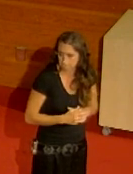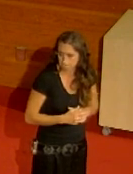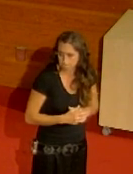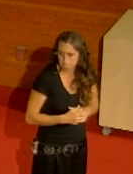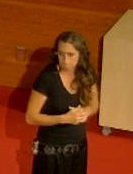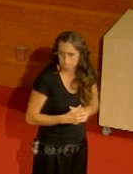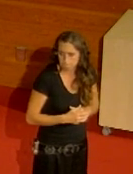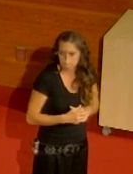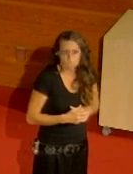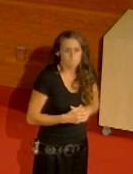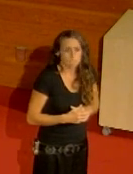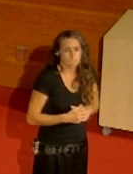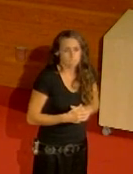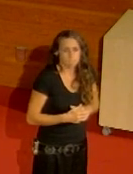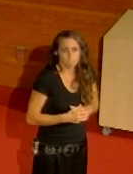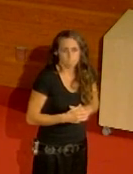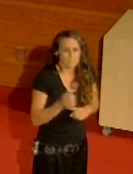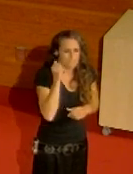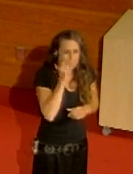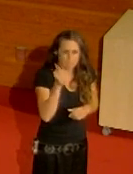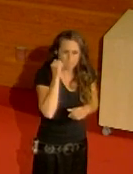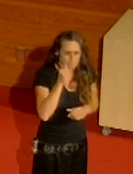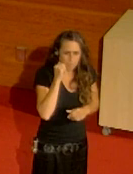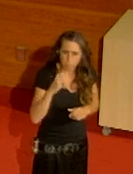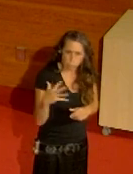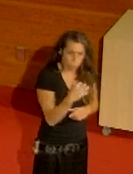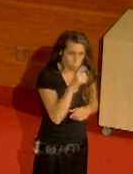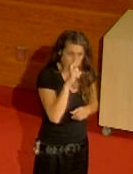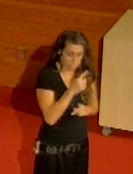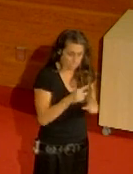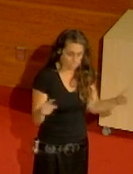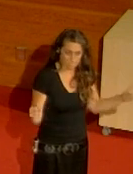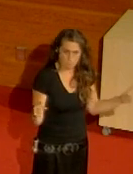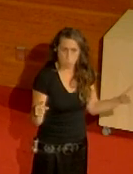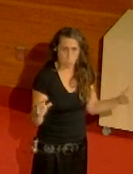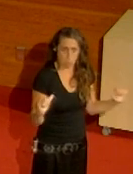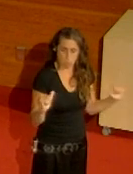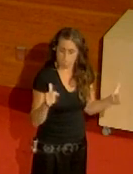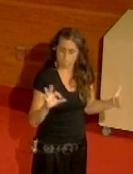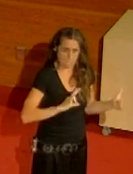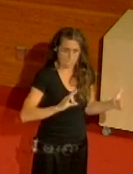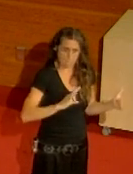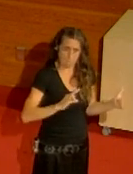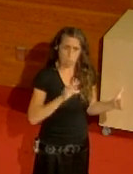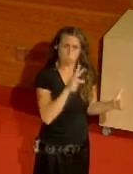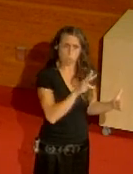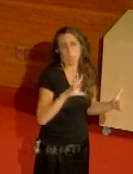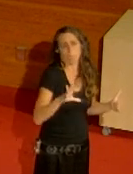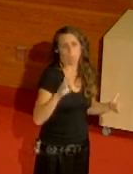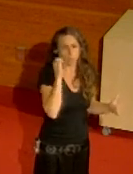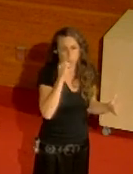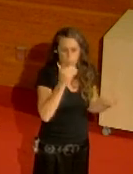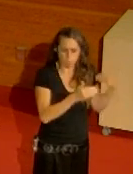se han venido celebrando todos los sábados de este año desde que empezaron a principios de enero durante 35 sábados consecutivos